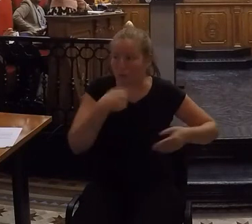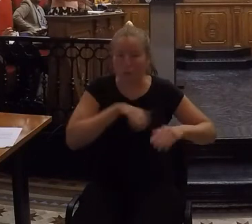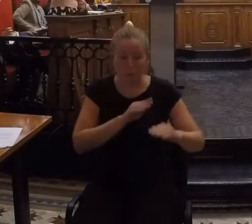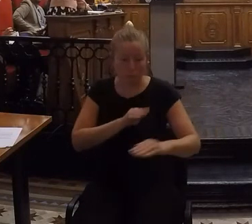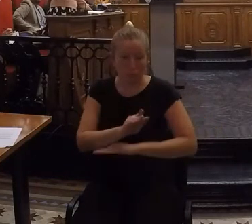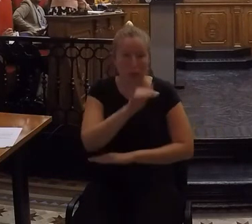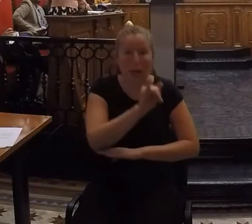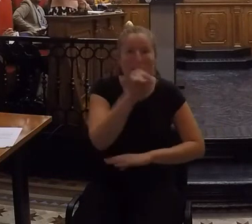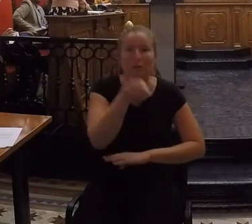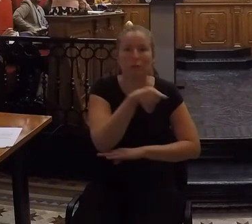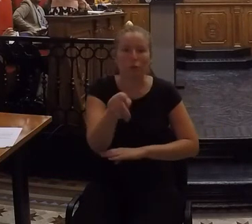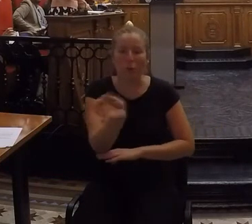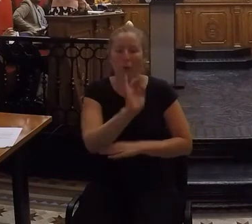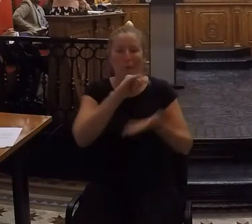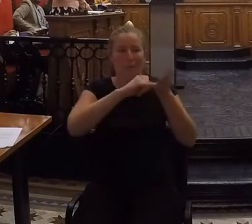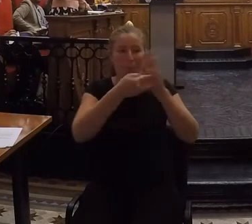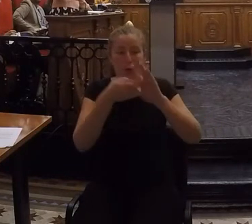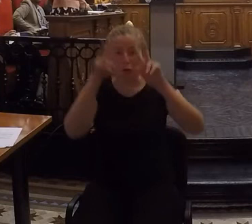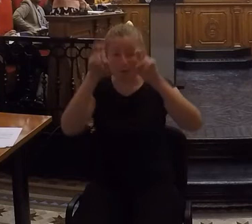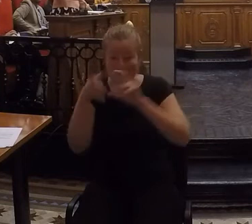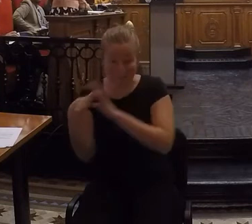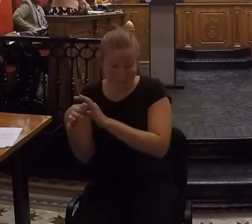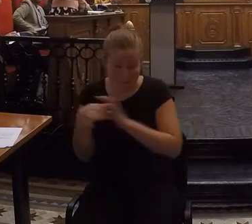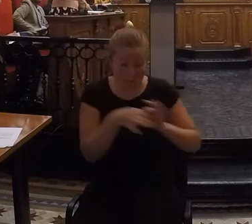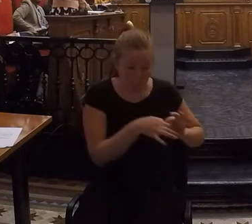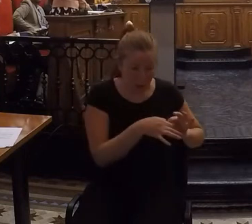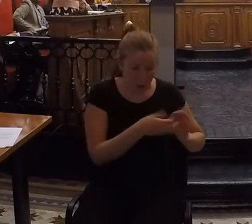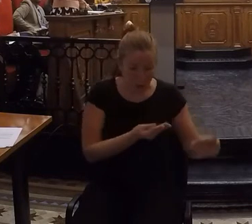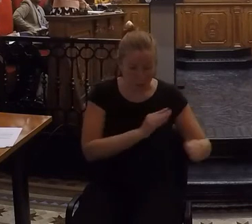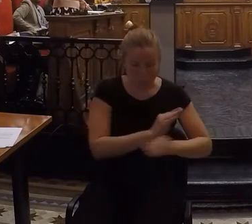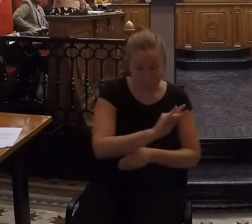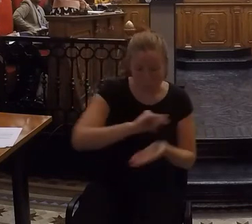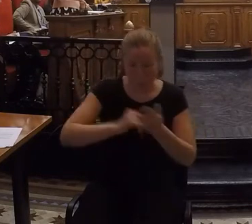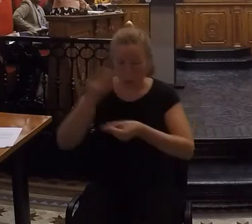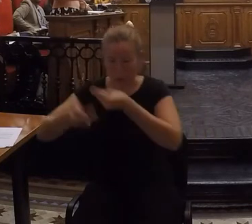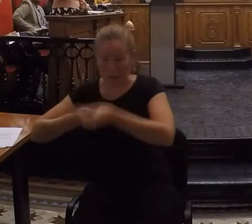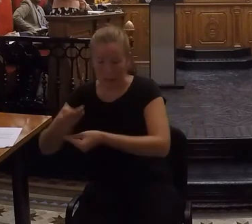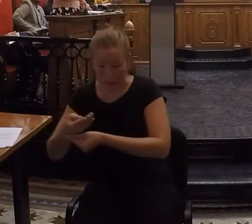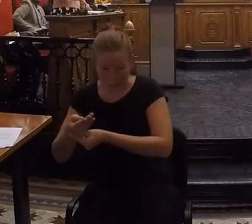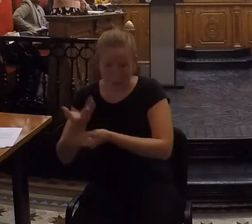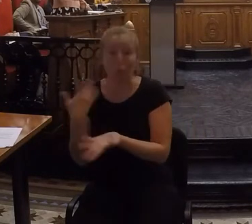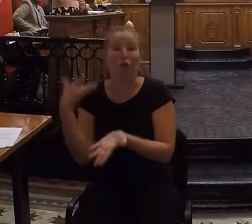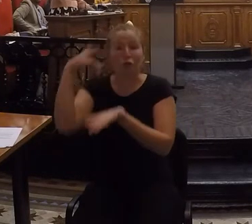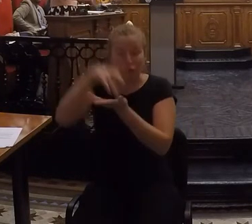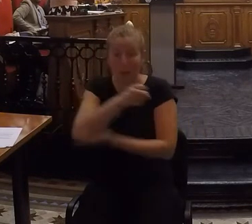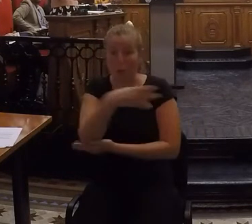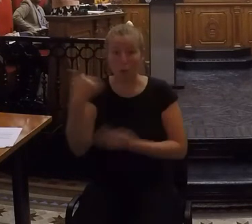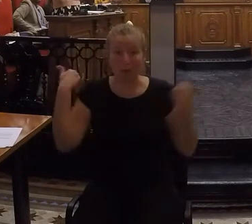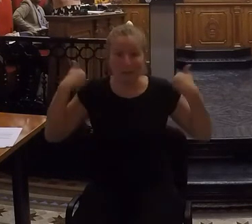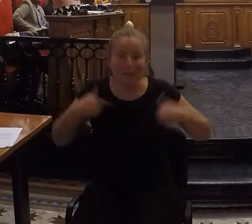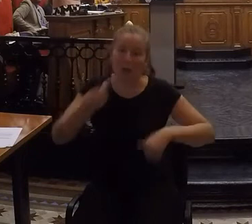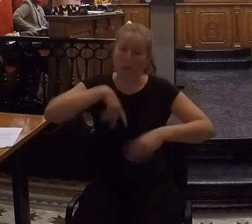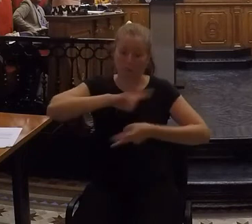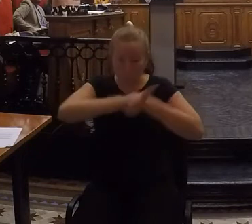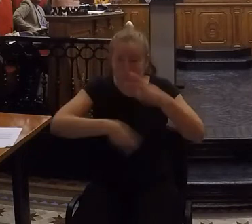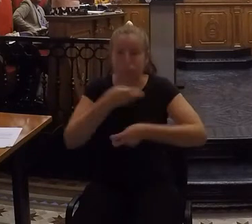subvencionan, los proyectos relacionados a los fondos que se subvencionan, entonces haremos las modificaciones correspondientes, modificaciones, por cierto, que pasan por pleno,